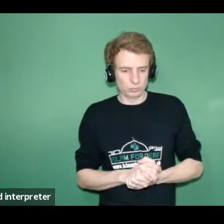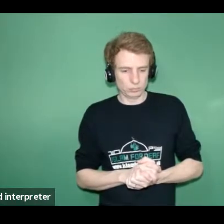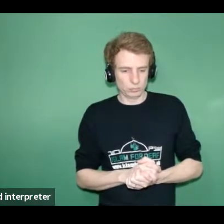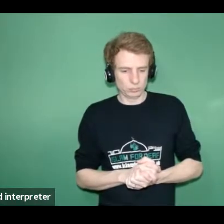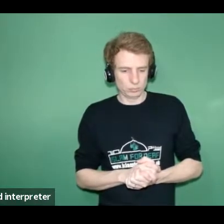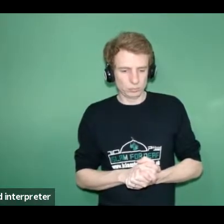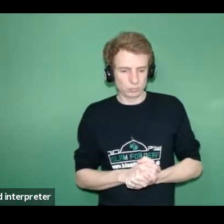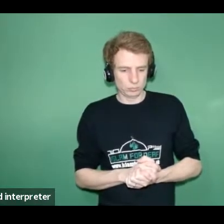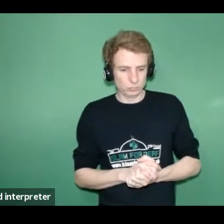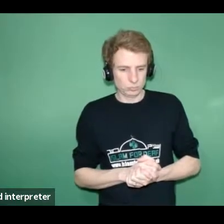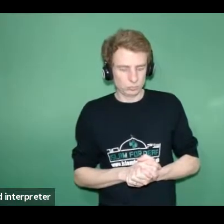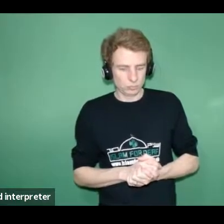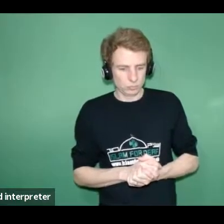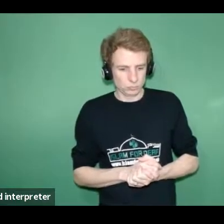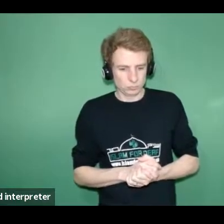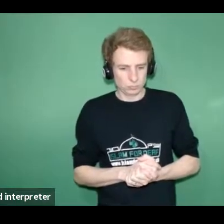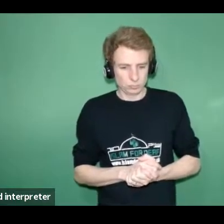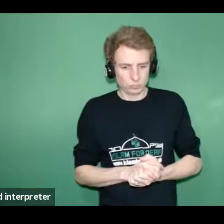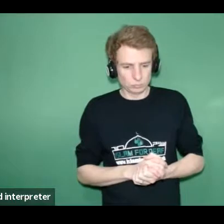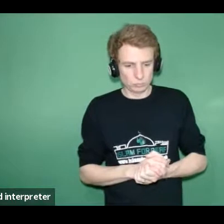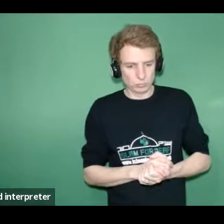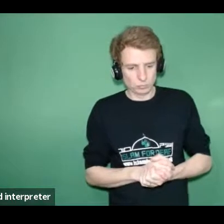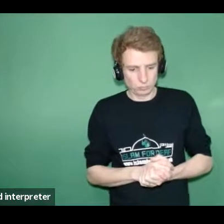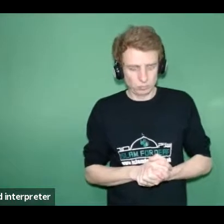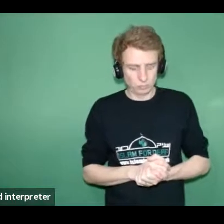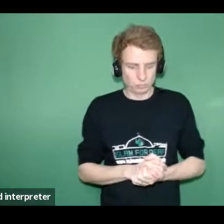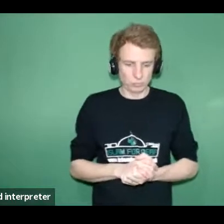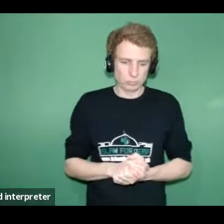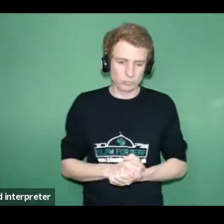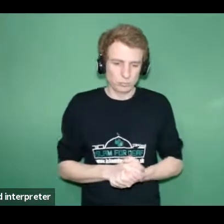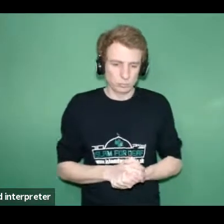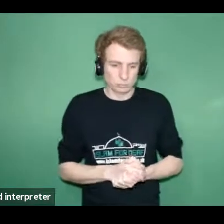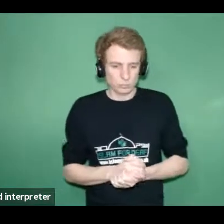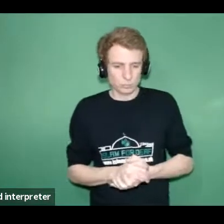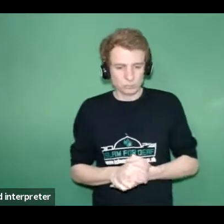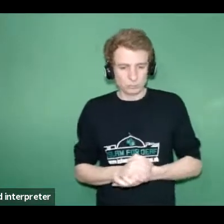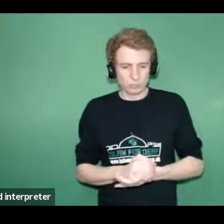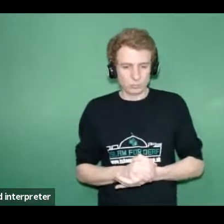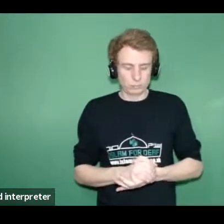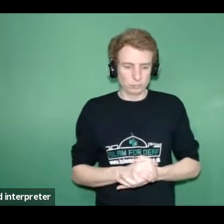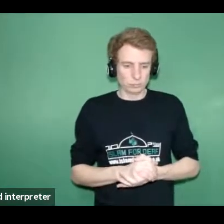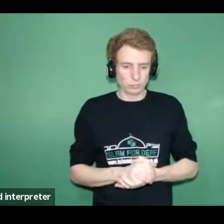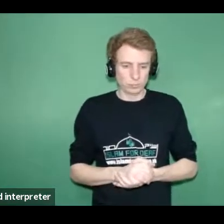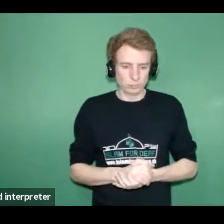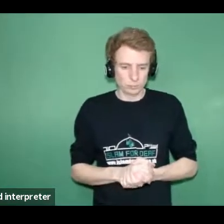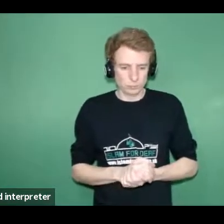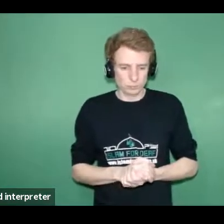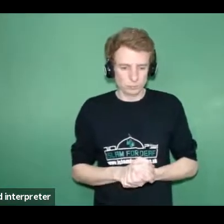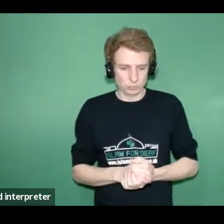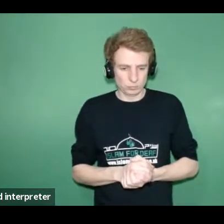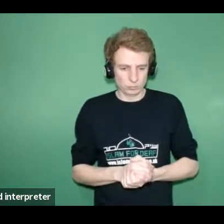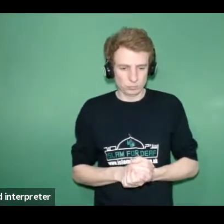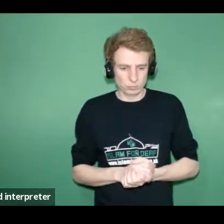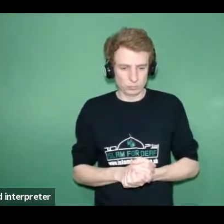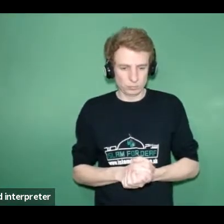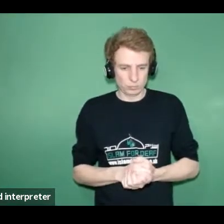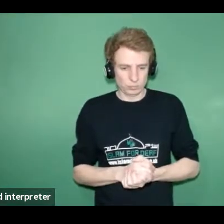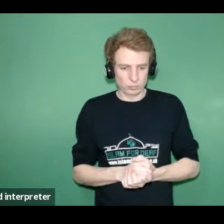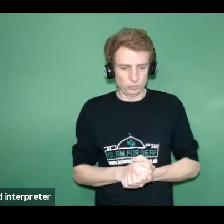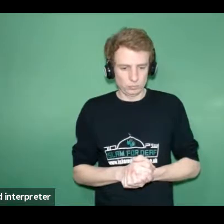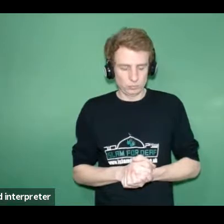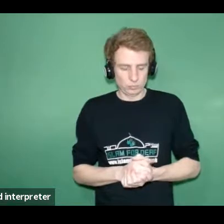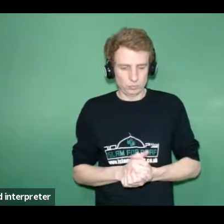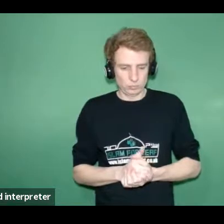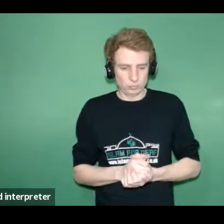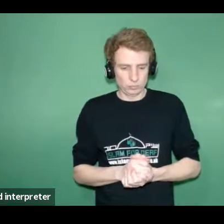إلى جوفك، أي لا تكتسب شيئا حراما ولا تدخل إلى جوفك طعاما حراما أو ضارا.